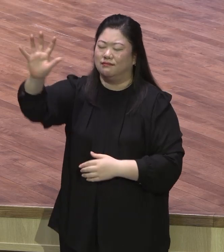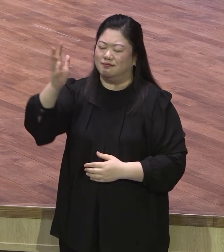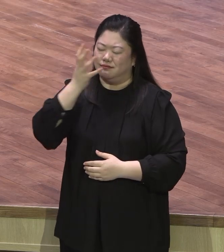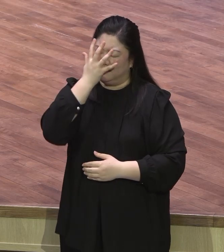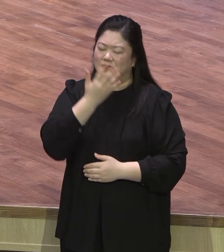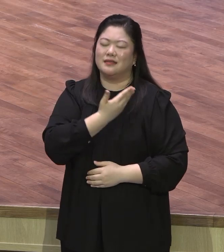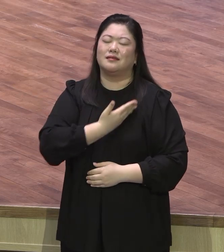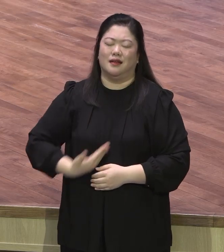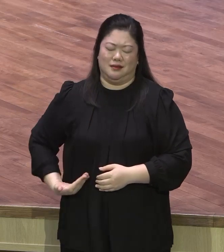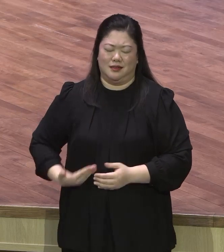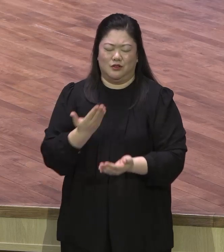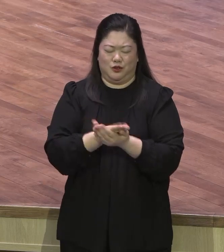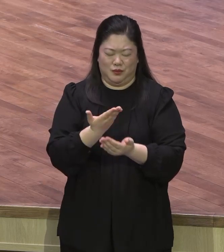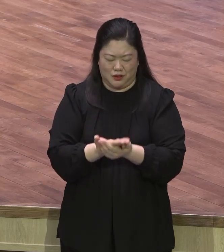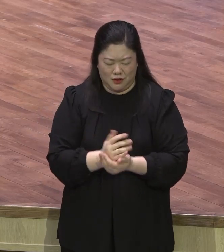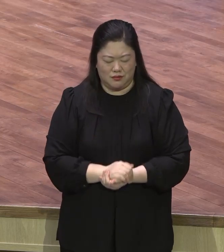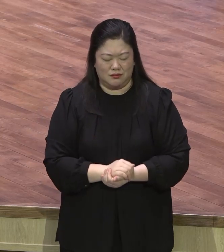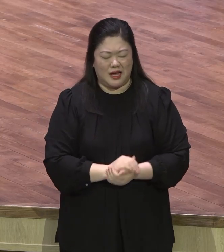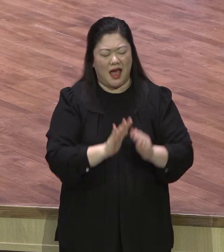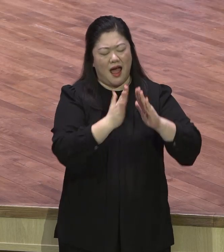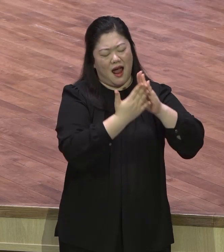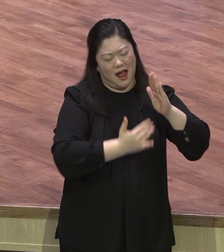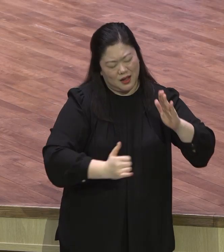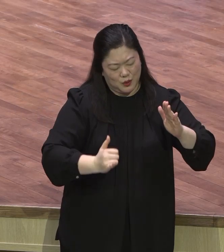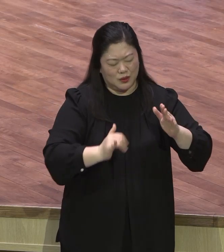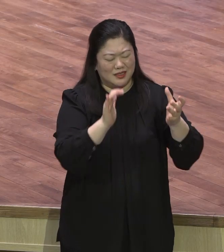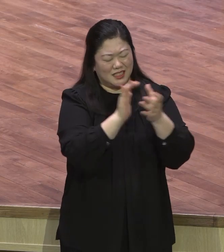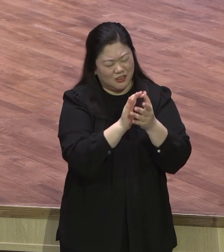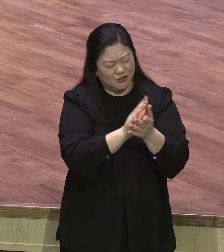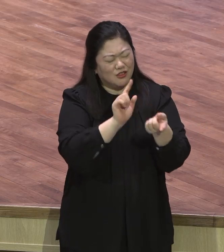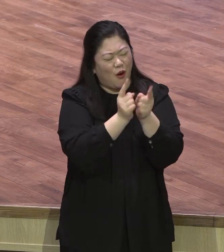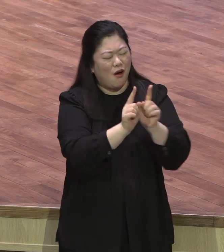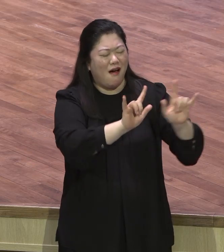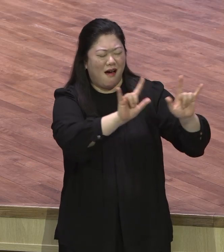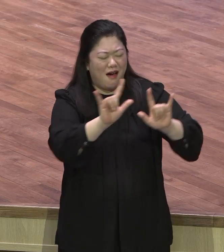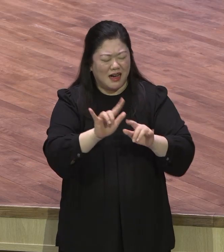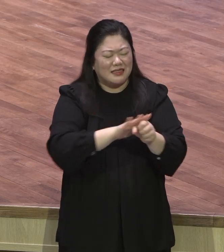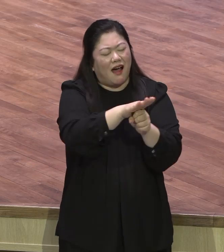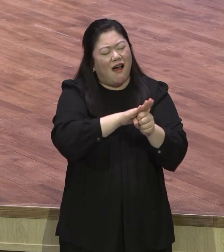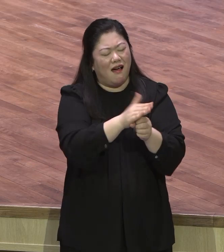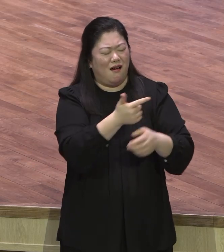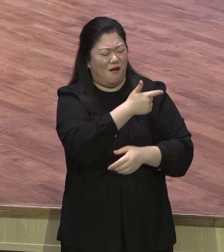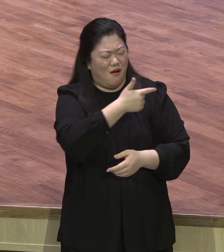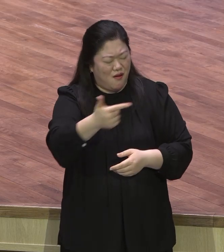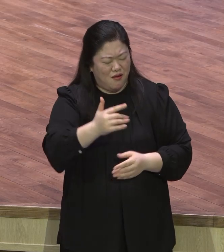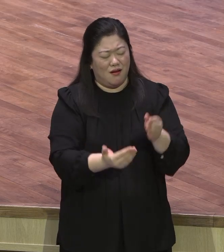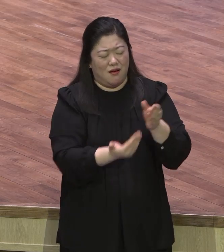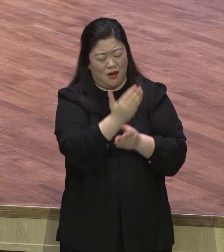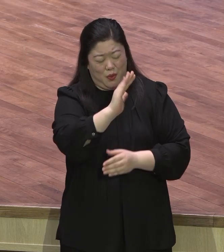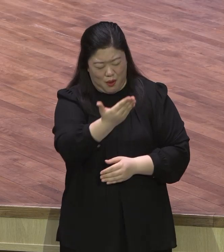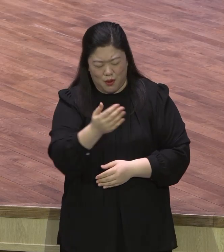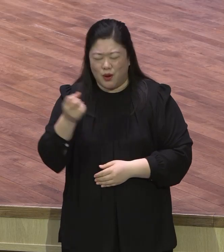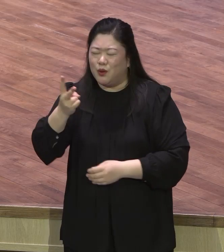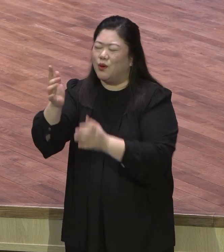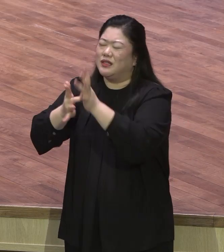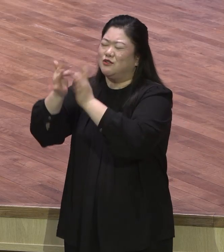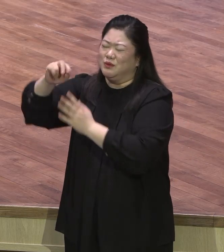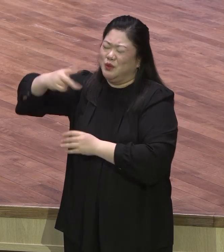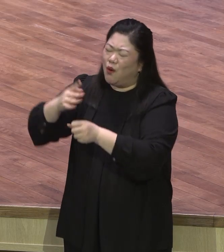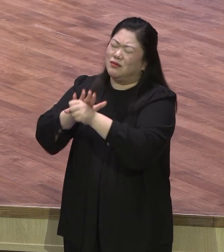가족들과도 알러브유가 넘치게 하시고 또 영적으로도 예수님을 사랑한다고 고백할 수 있는 알러브유가